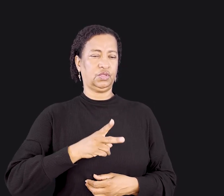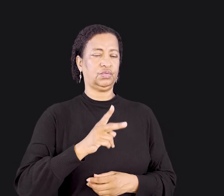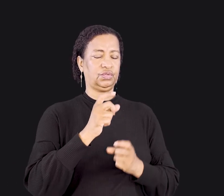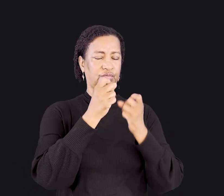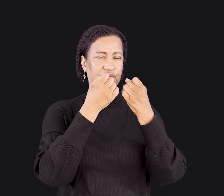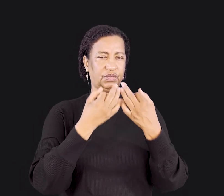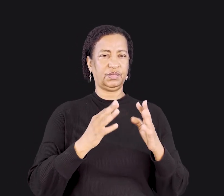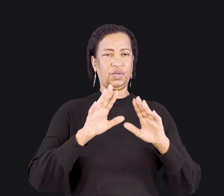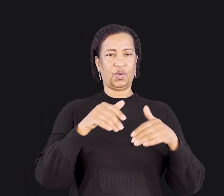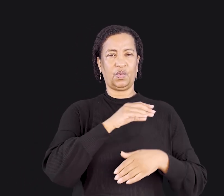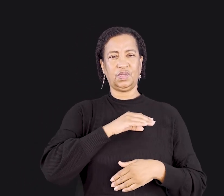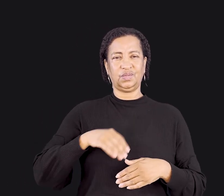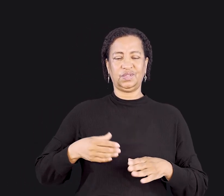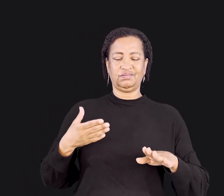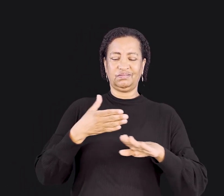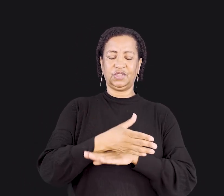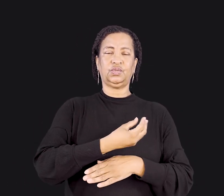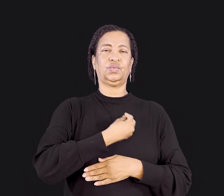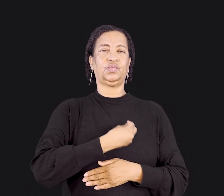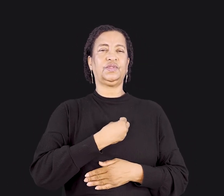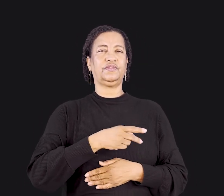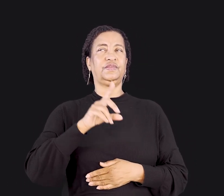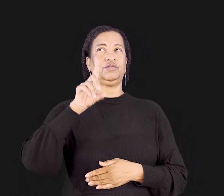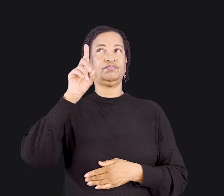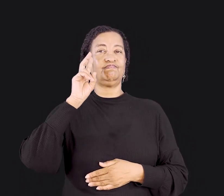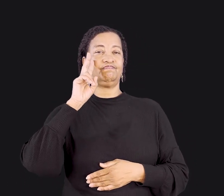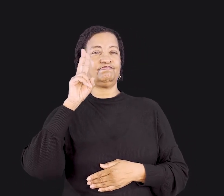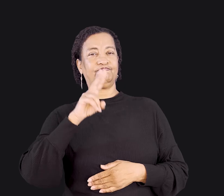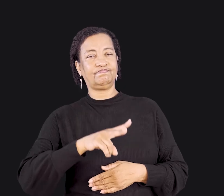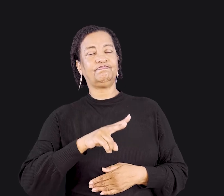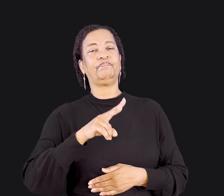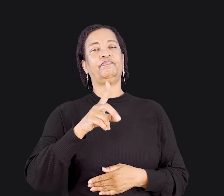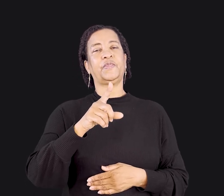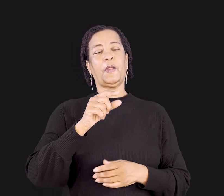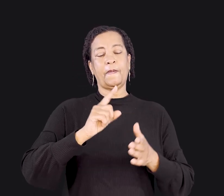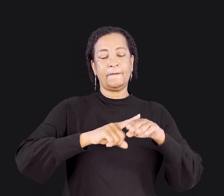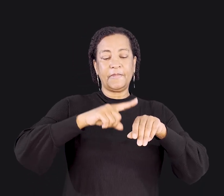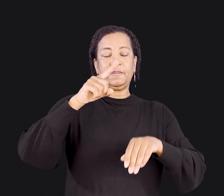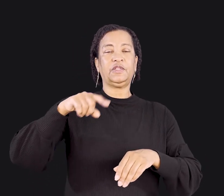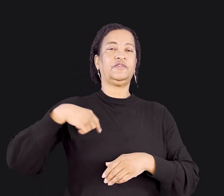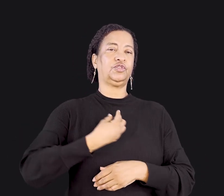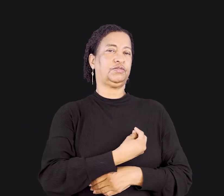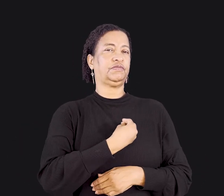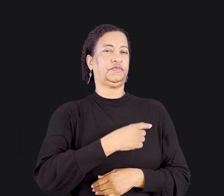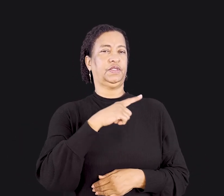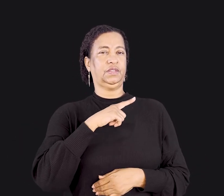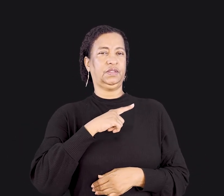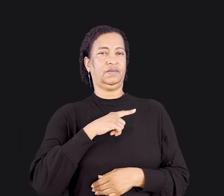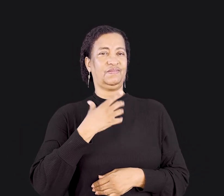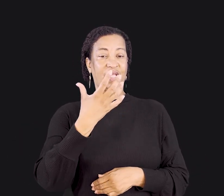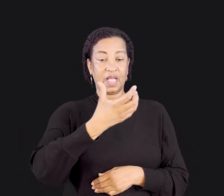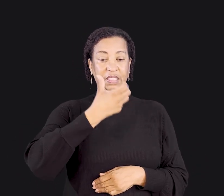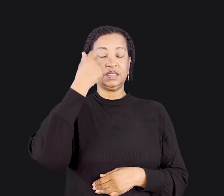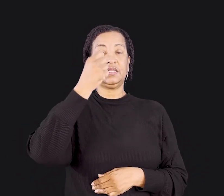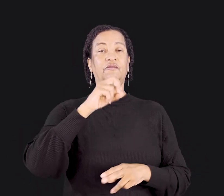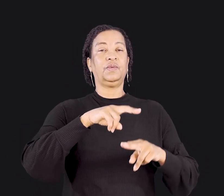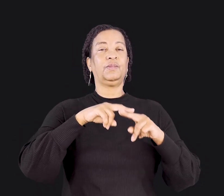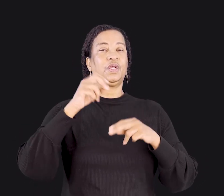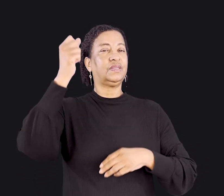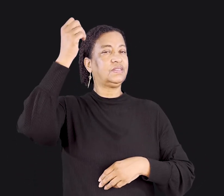explicando que quando Cristo entrou em nossa vida aos olhos de Deus e pela primeira vez éramos vivos. Fomos salvos pela graça através da fé, e essa